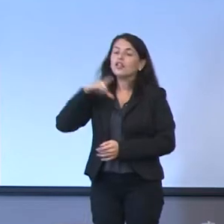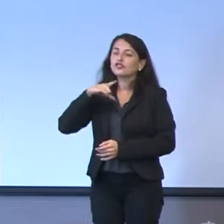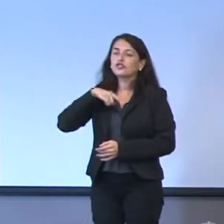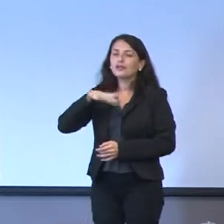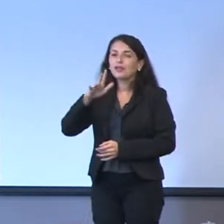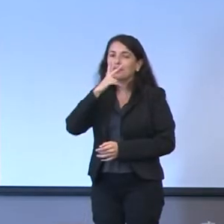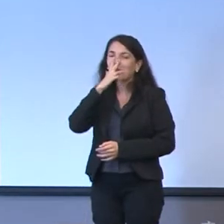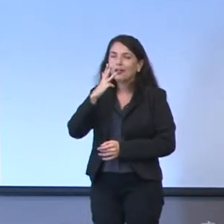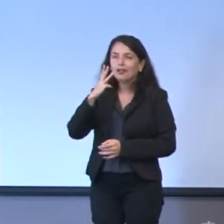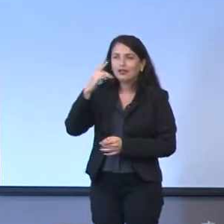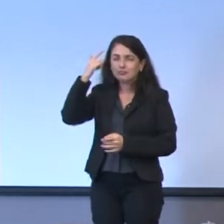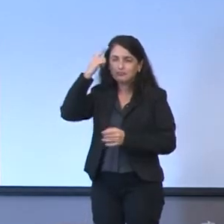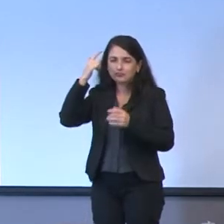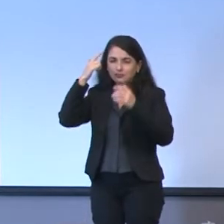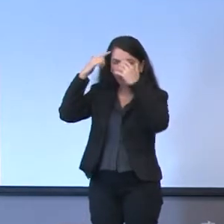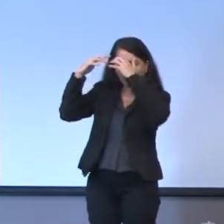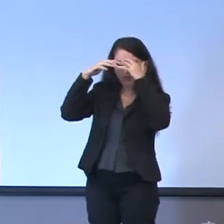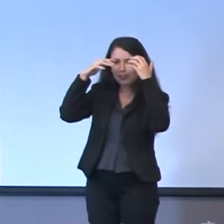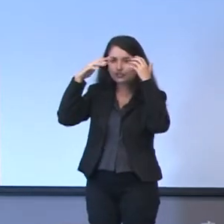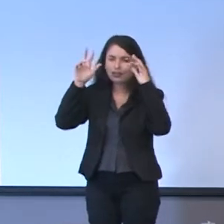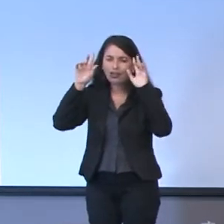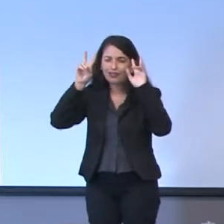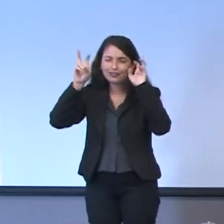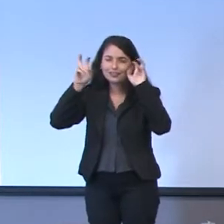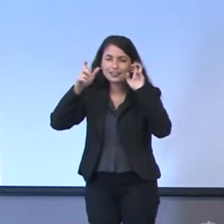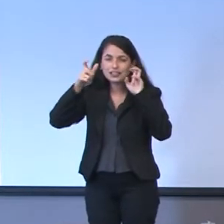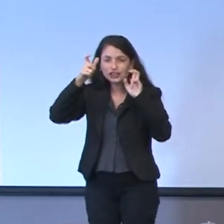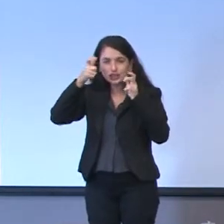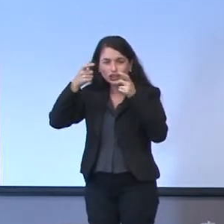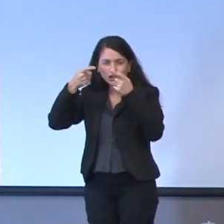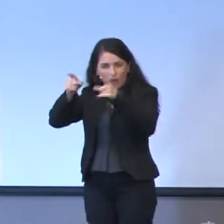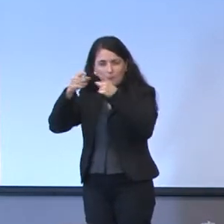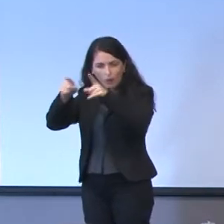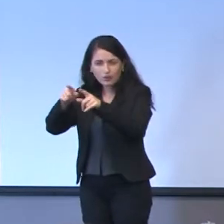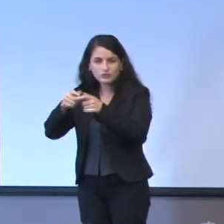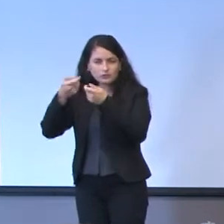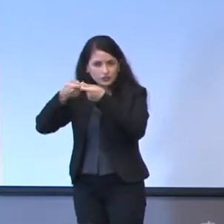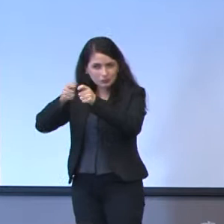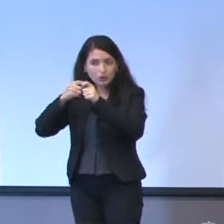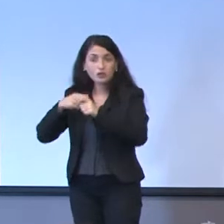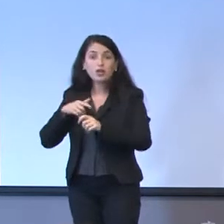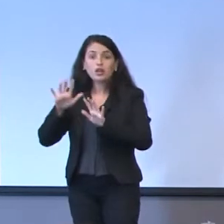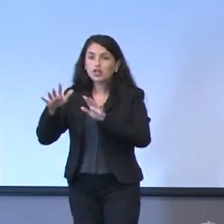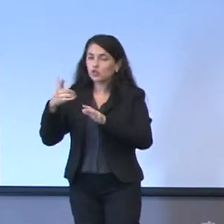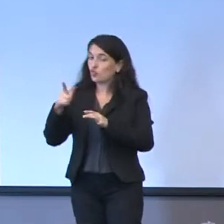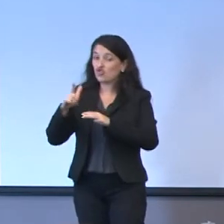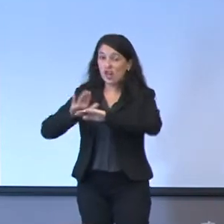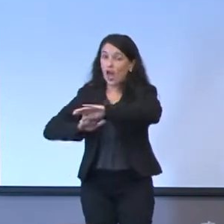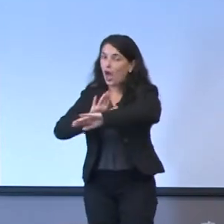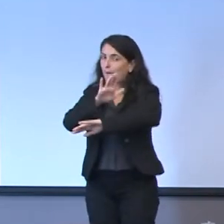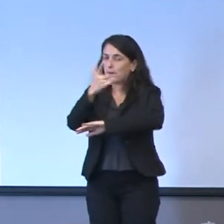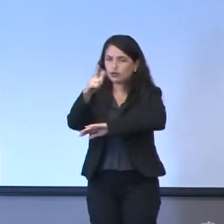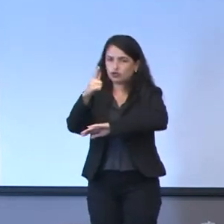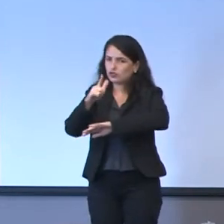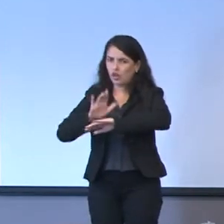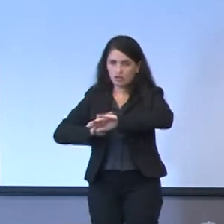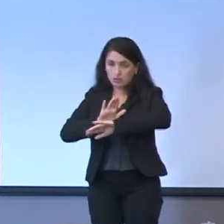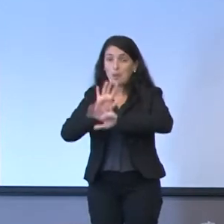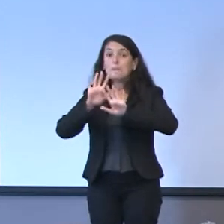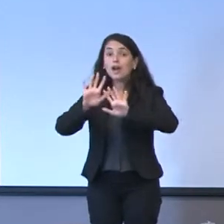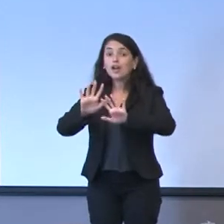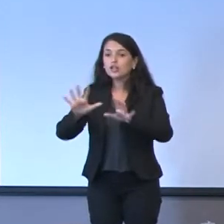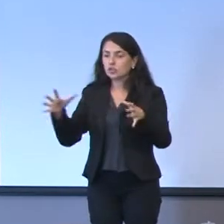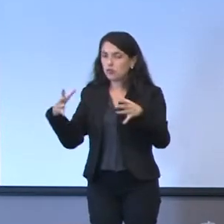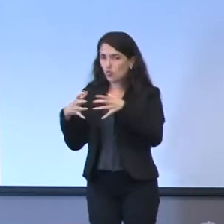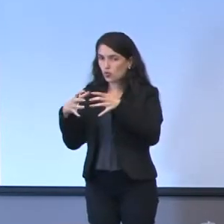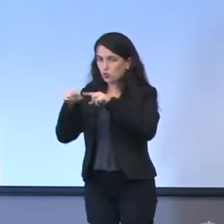né? Então, embora não houvesse rampas em nenhum lugar, a turma se mobilizou. Não, peraí,